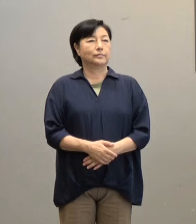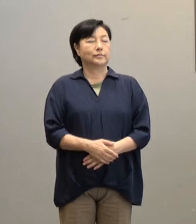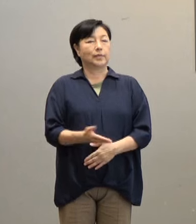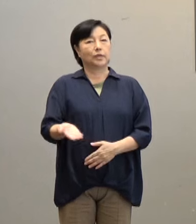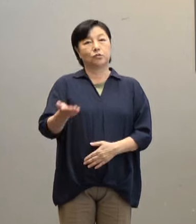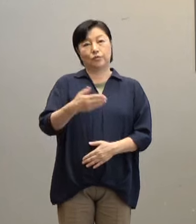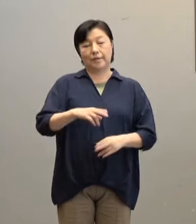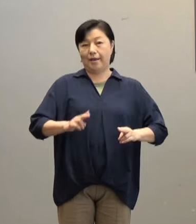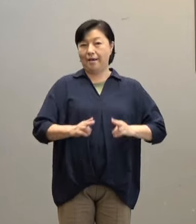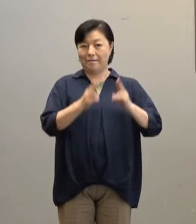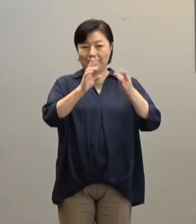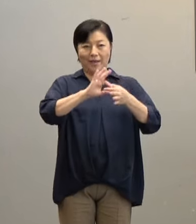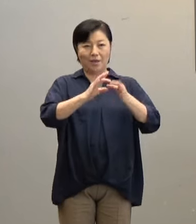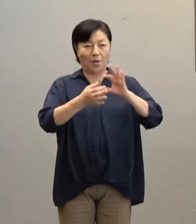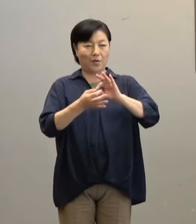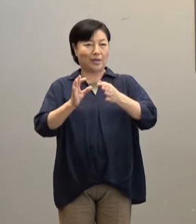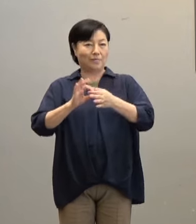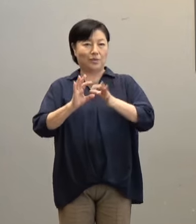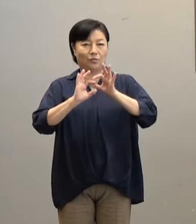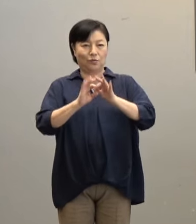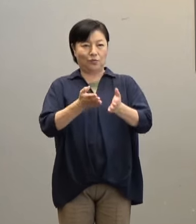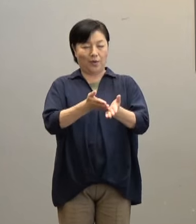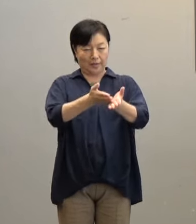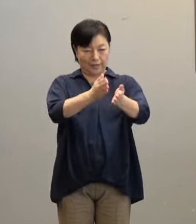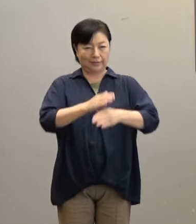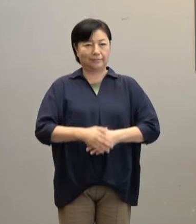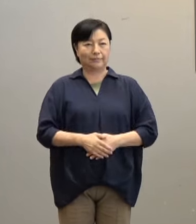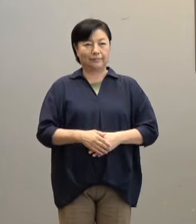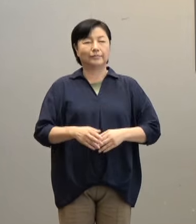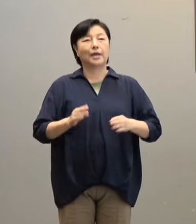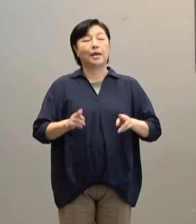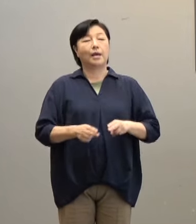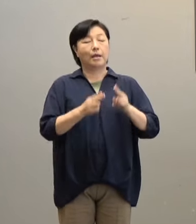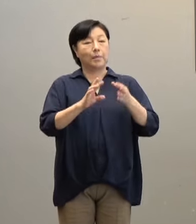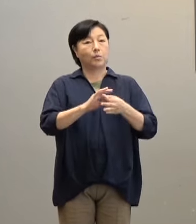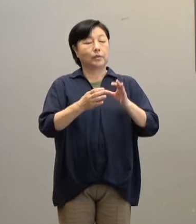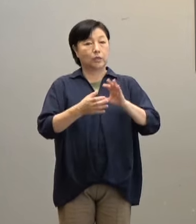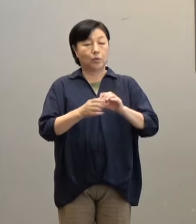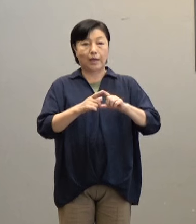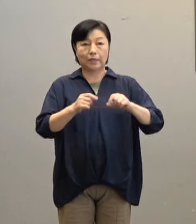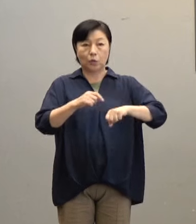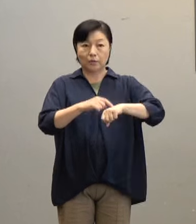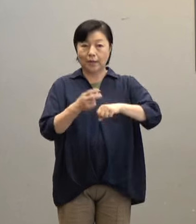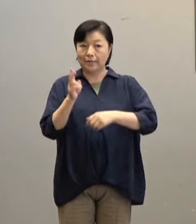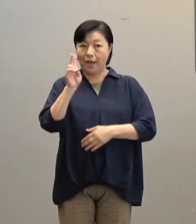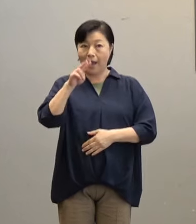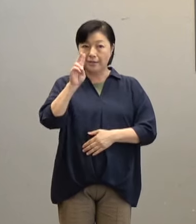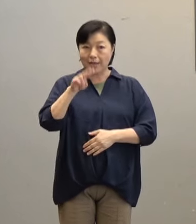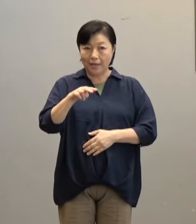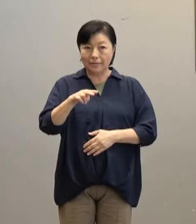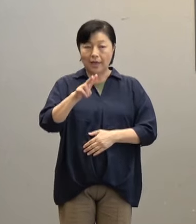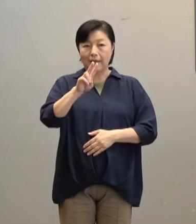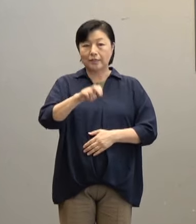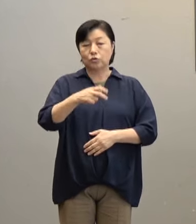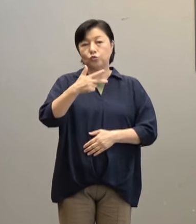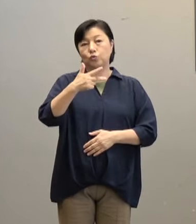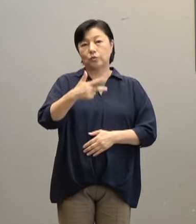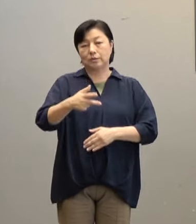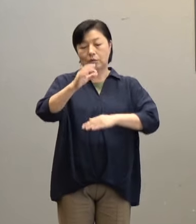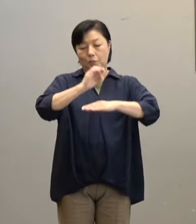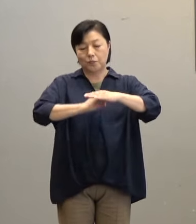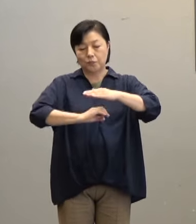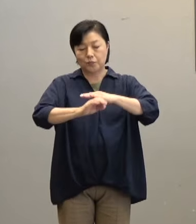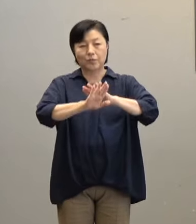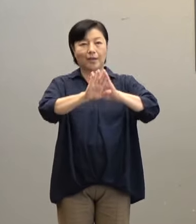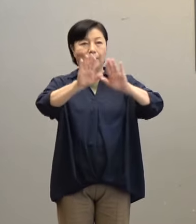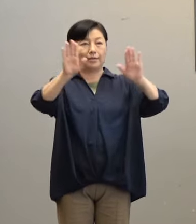次にパリオリンピックについてお話をいたします。パリオリンピック日本時間のあさって27日の未明にいよいよ開